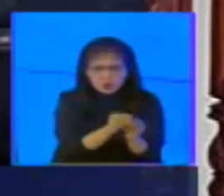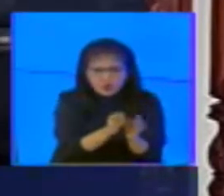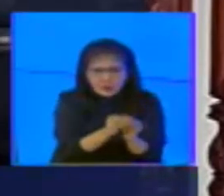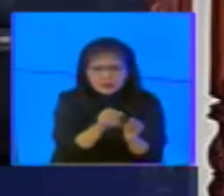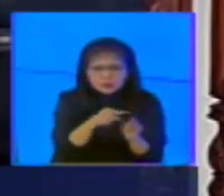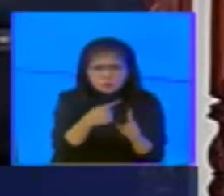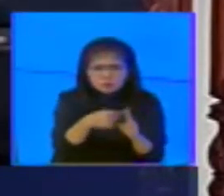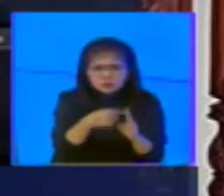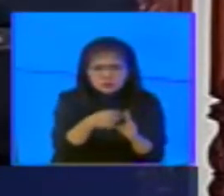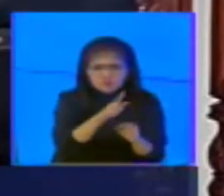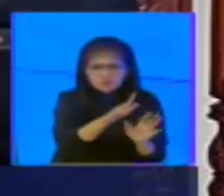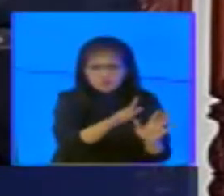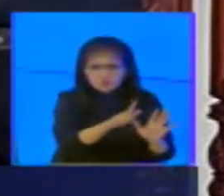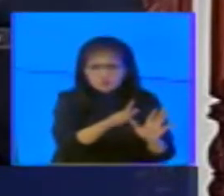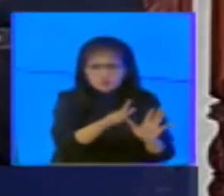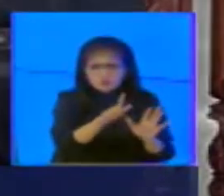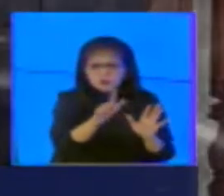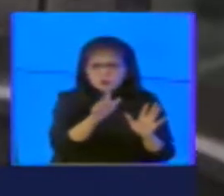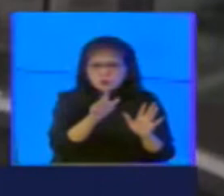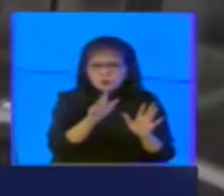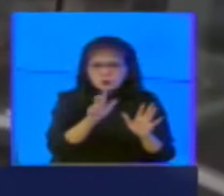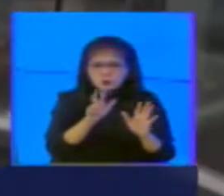sebanyak 794 orang.